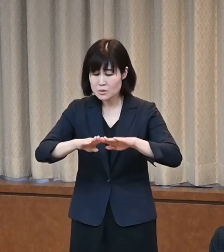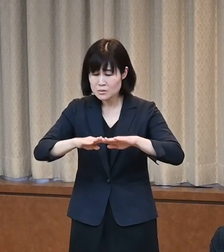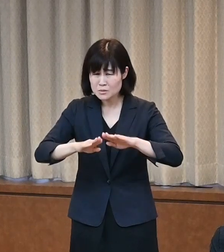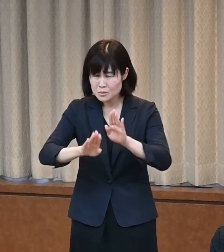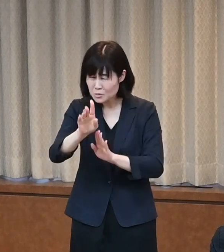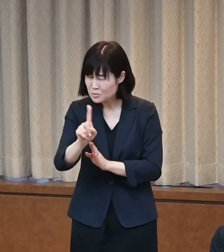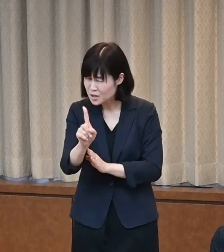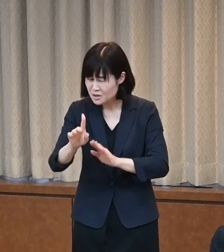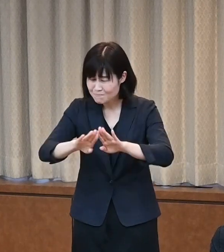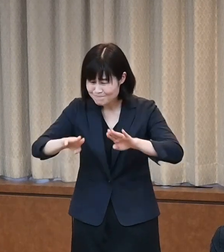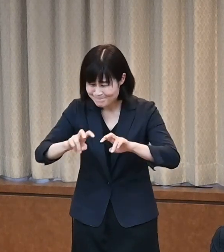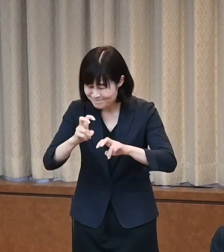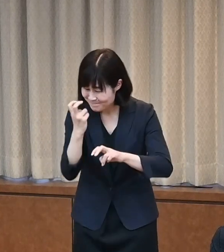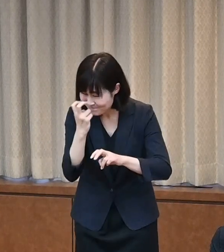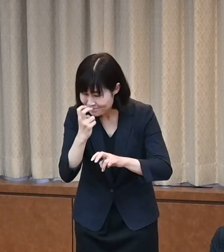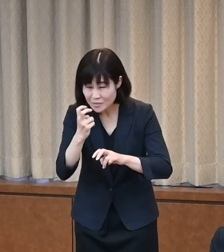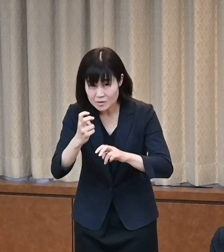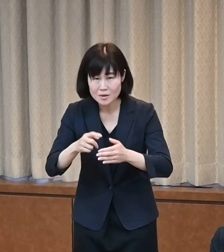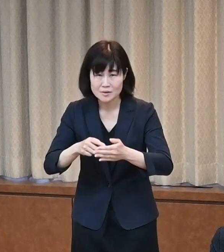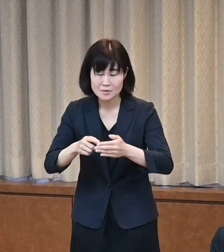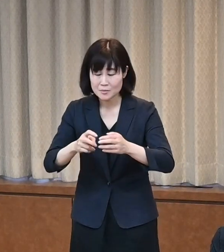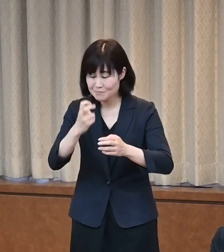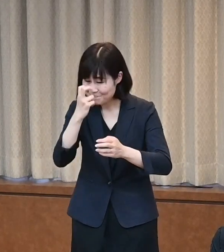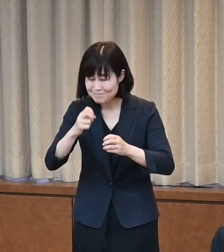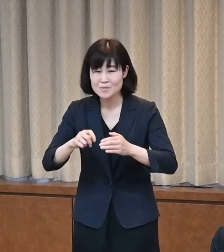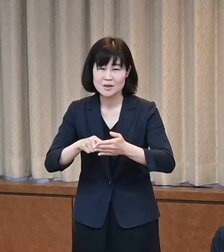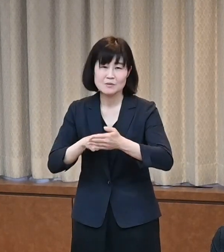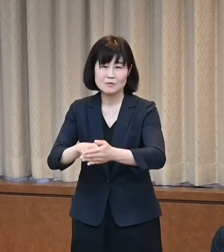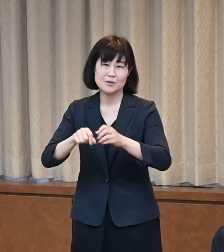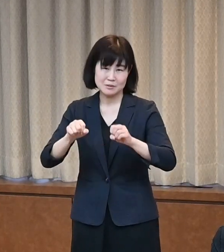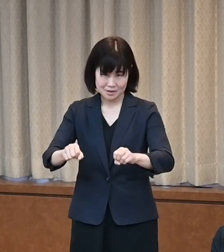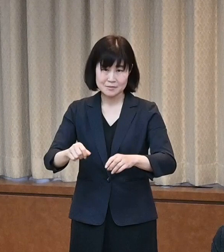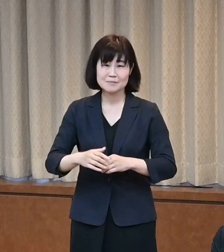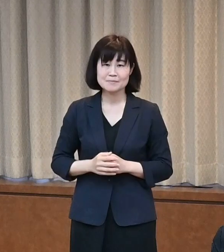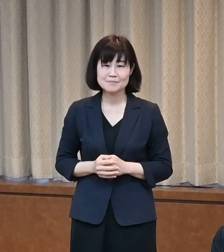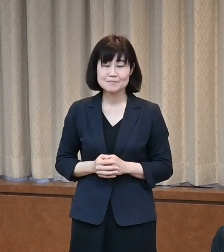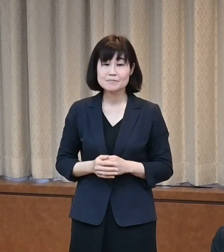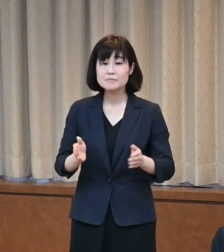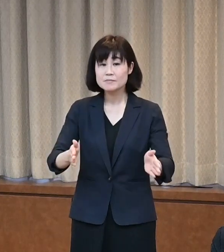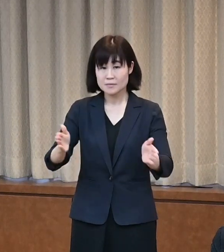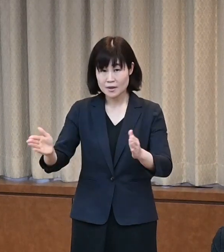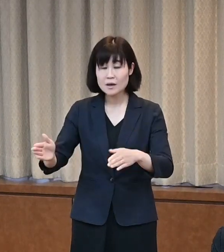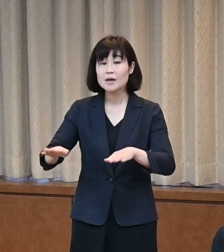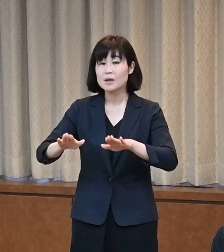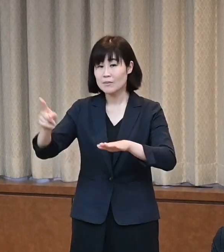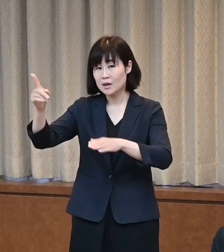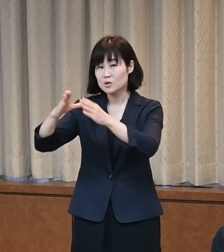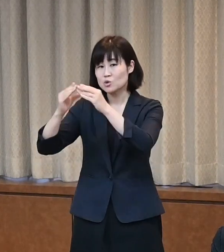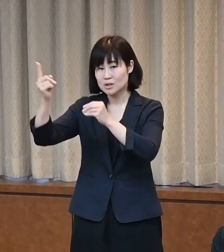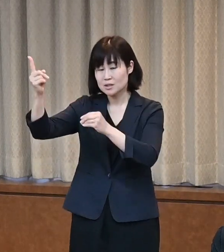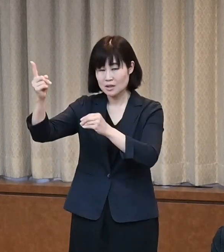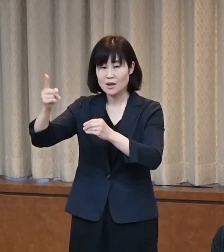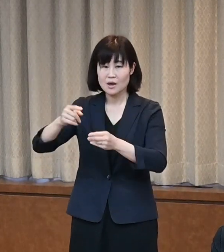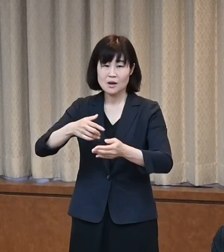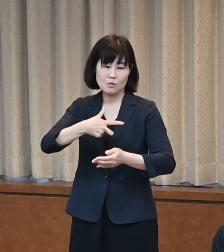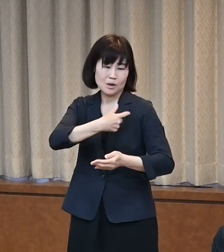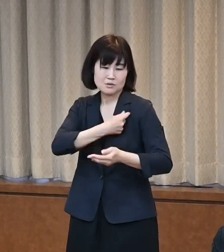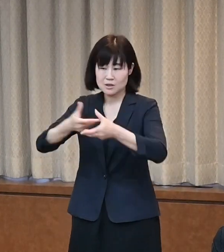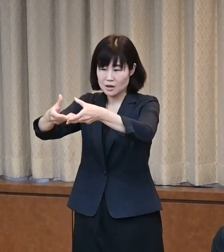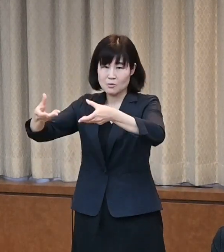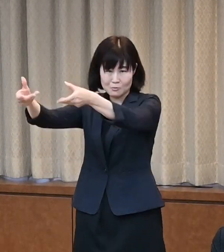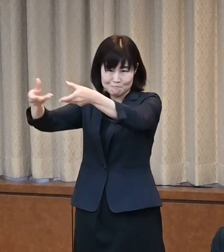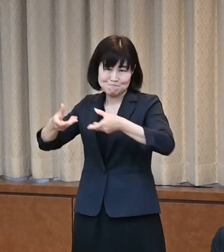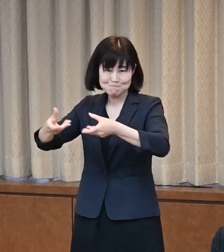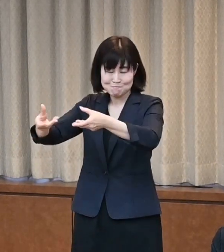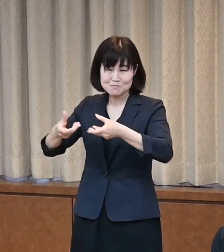にこれまで通り警戒を続けていきます。国からのワクチンの配送スケジュールが明らかになり、接種の準